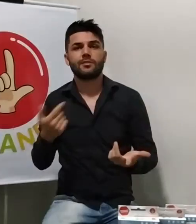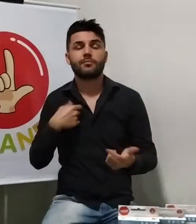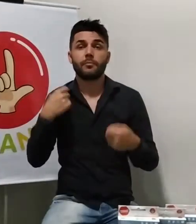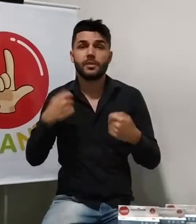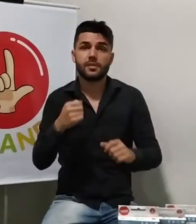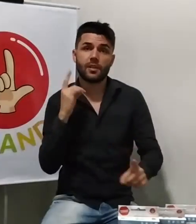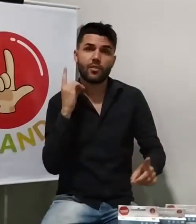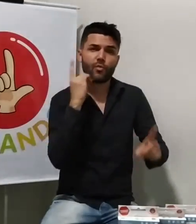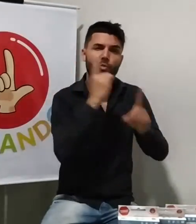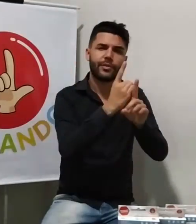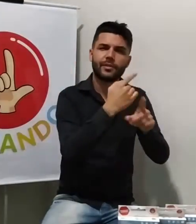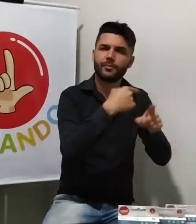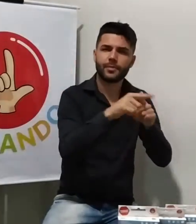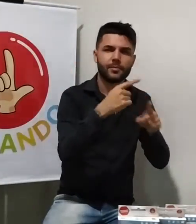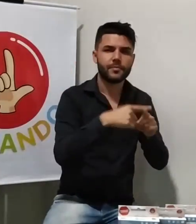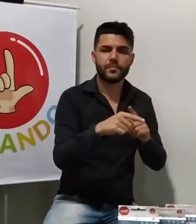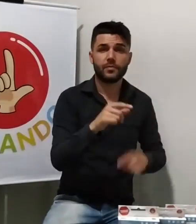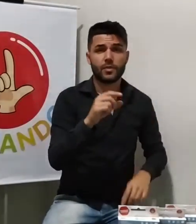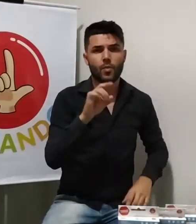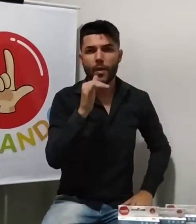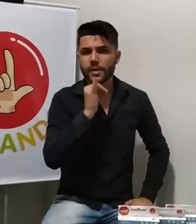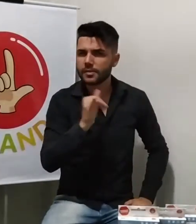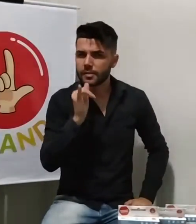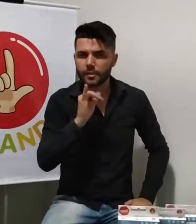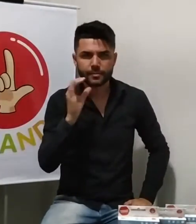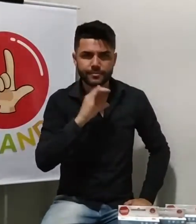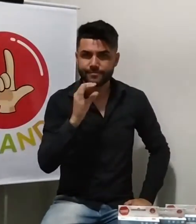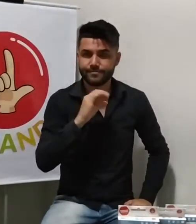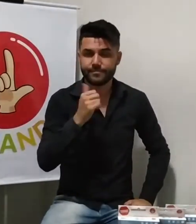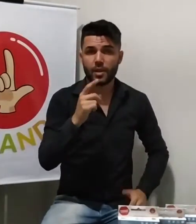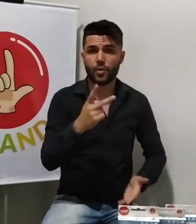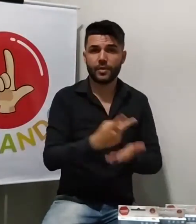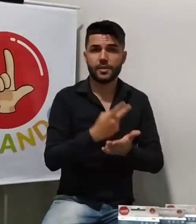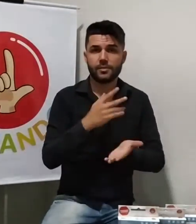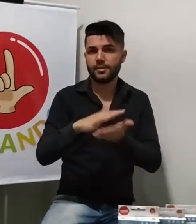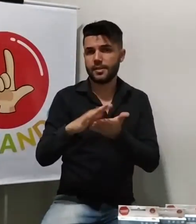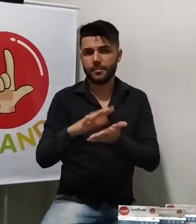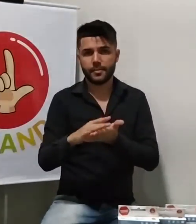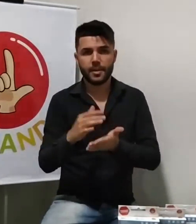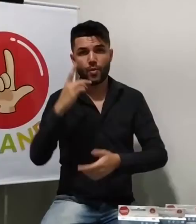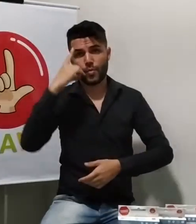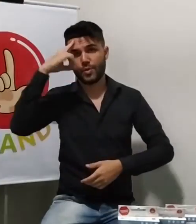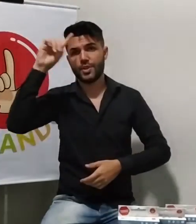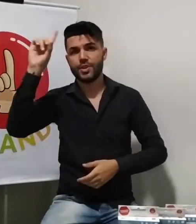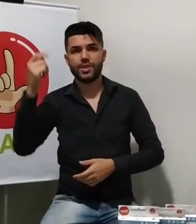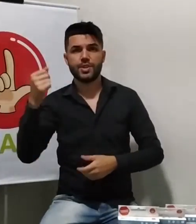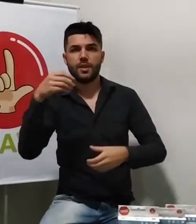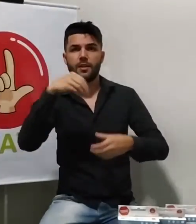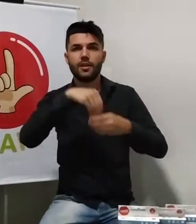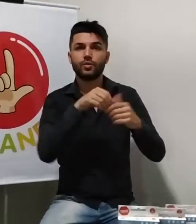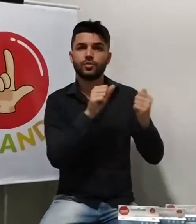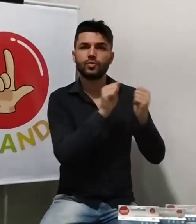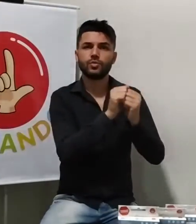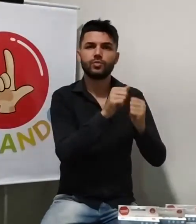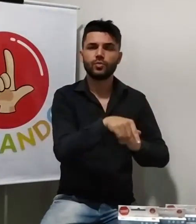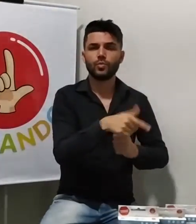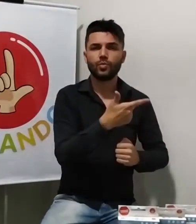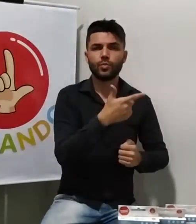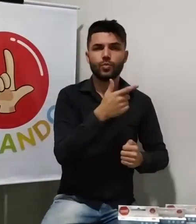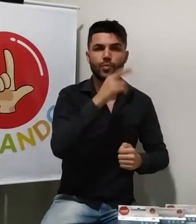um exemplo rapidinho de o que aconteceu na Samba. Um dia eu tava com um diretor da TV Globo em São Paulo e vi um monte de fita em cima da mesa dele e perguntei, o que é estranho